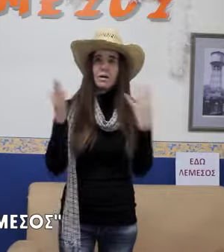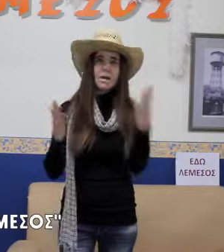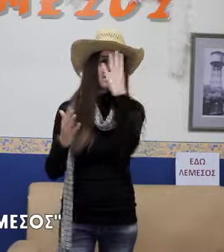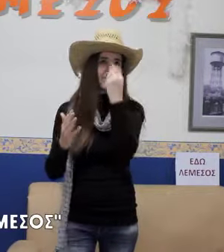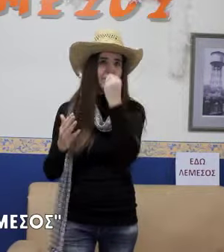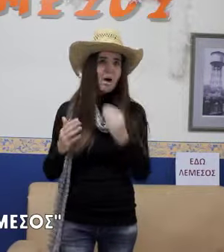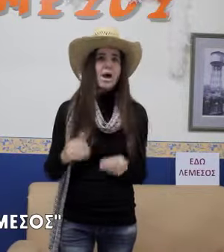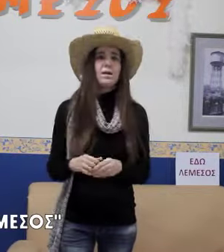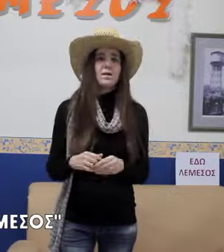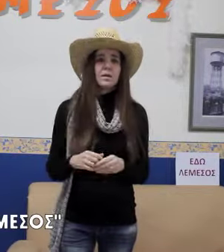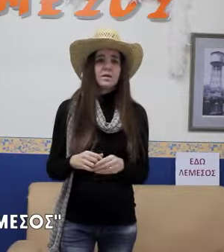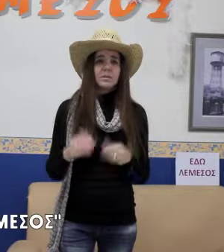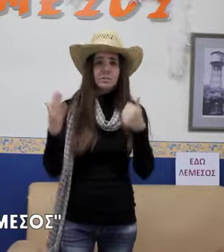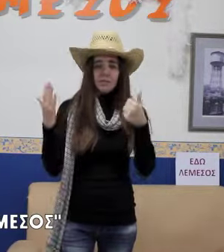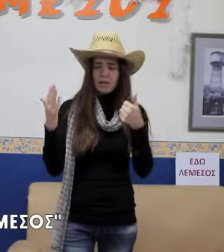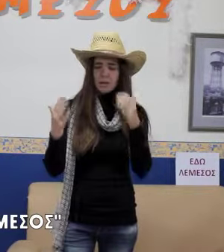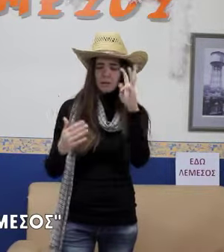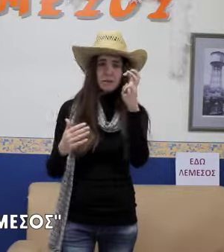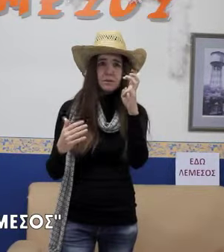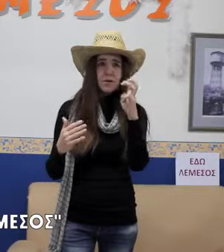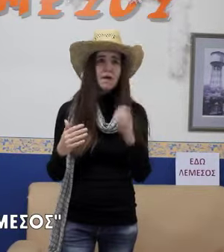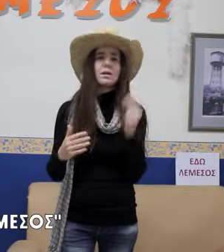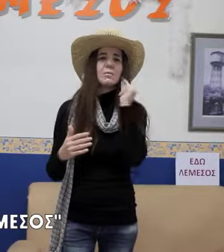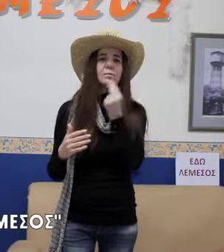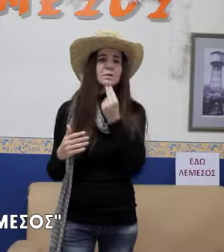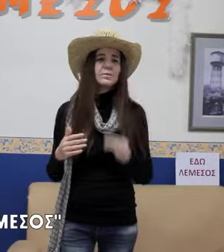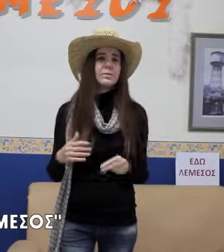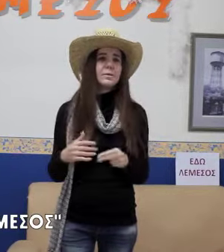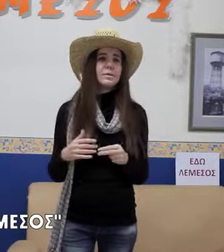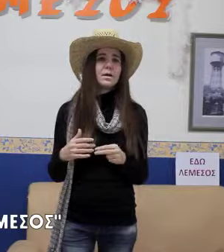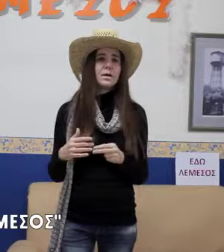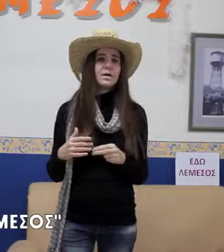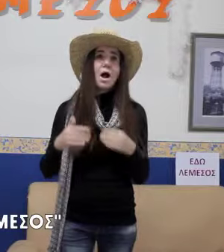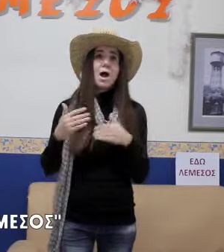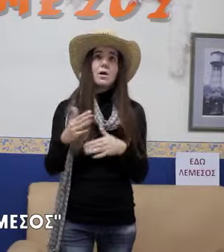Φεβρουαρίου, 6:30 το απόγευμα. Αίθουσα Τέχνης Θεομάρια.